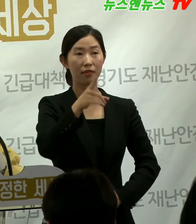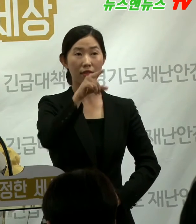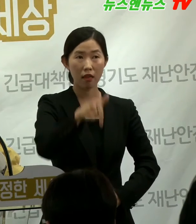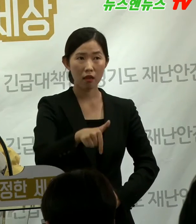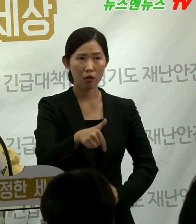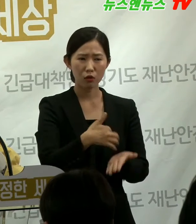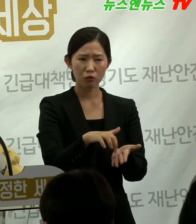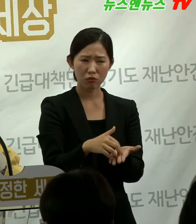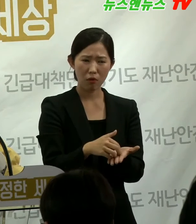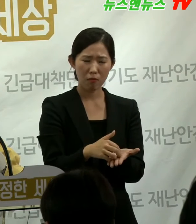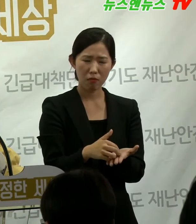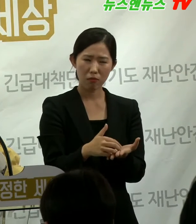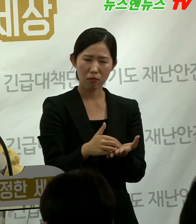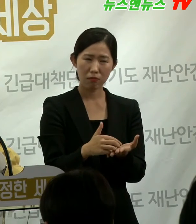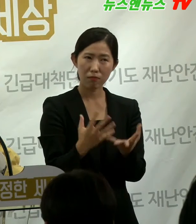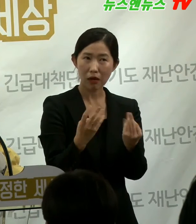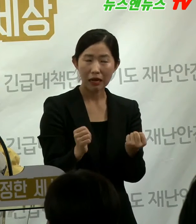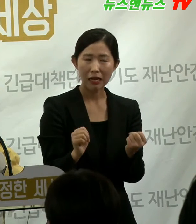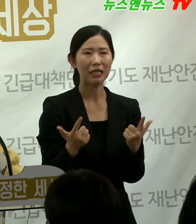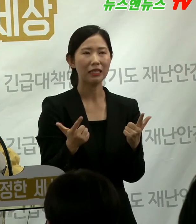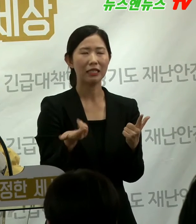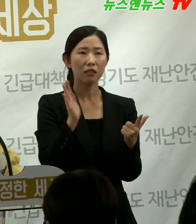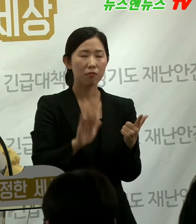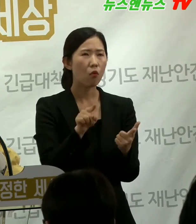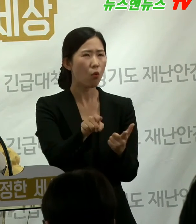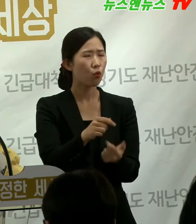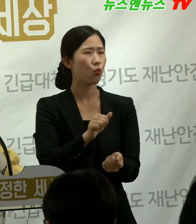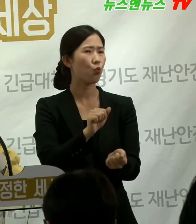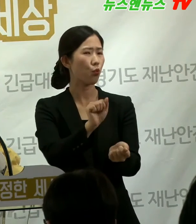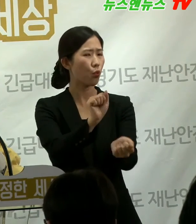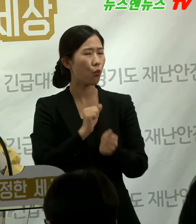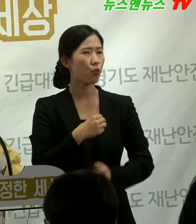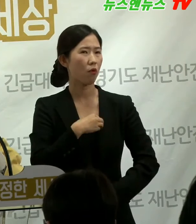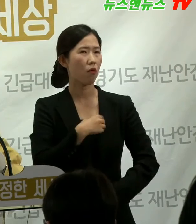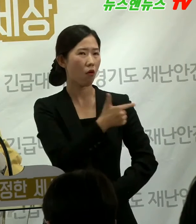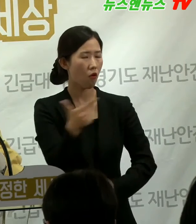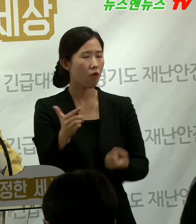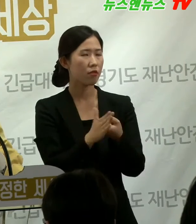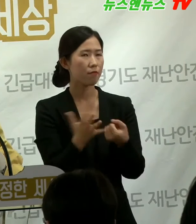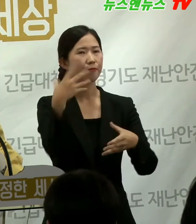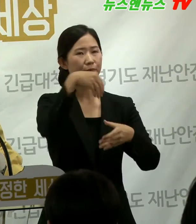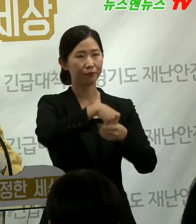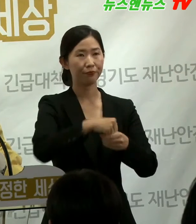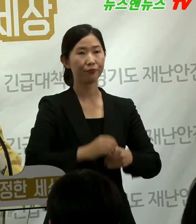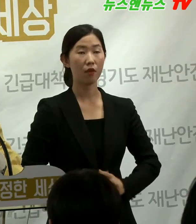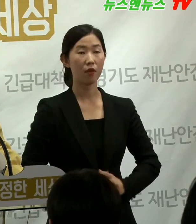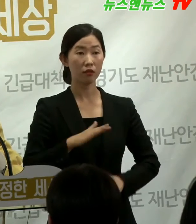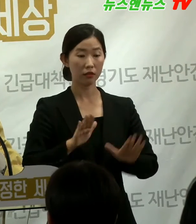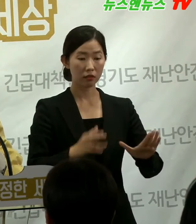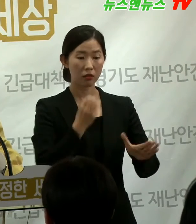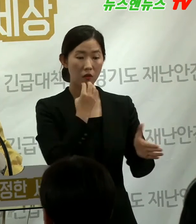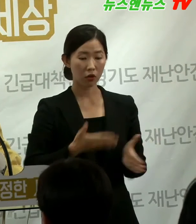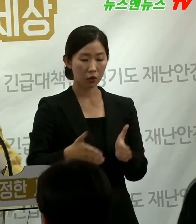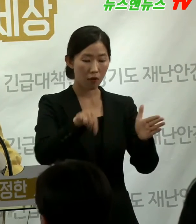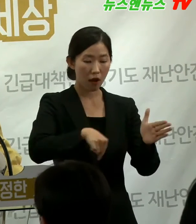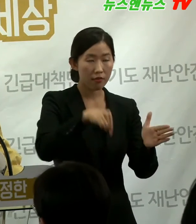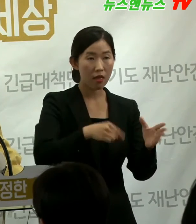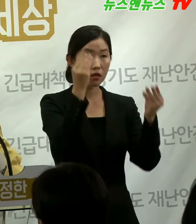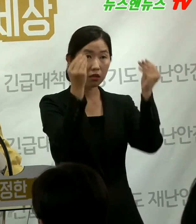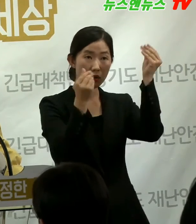경우 위험도가 너무 높아서 거의 고려를 했고 경기도에는 크게 숫자는 많지 않습니다. 클럽은. 주로는